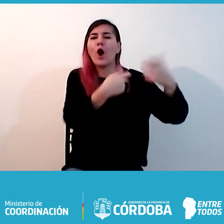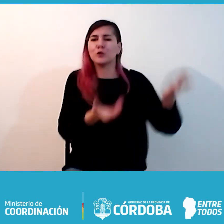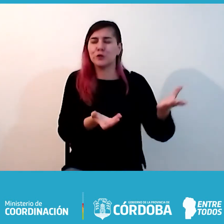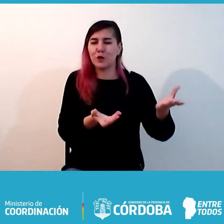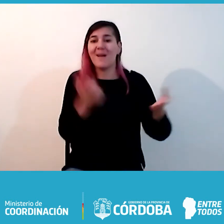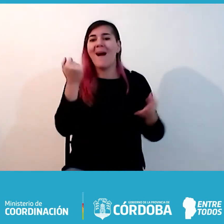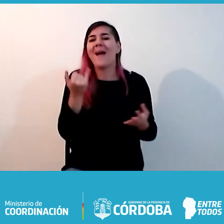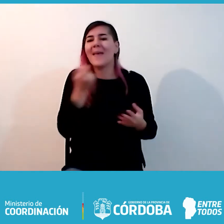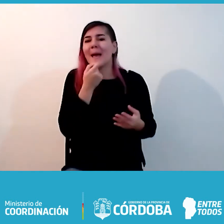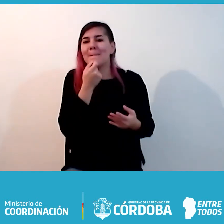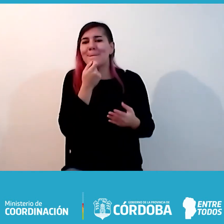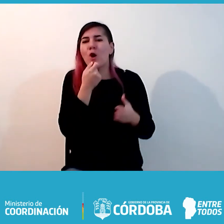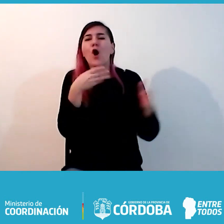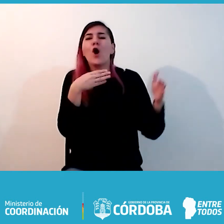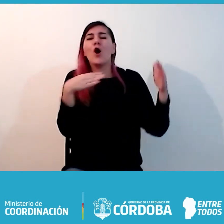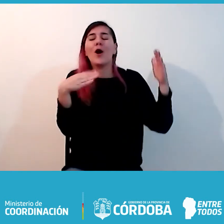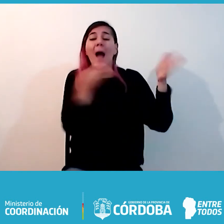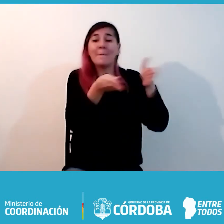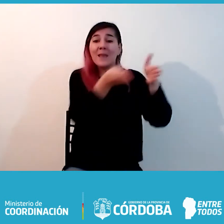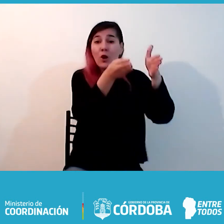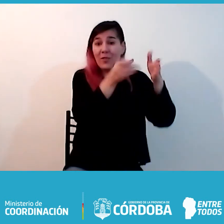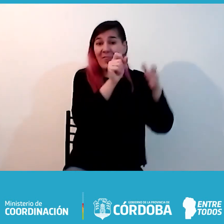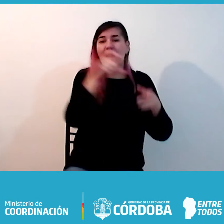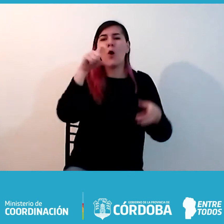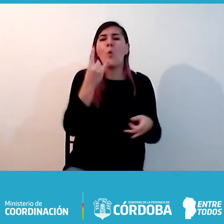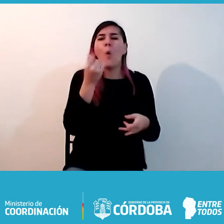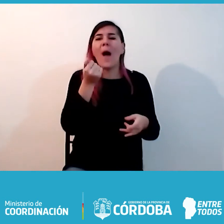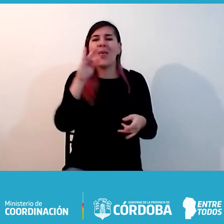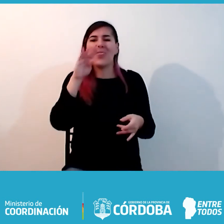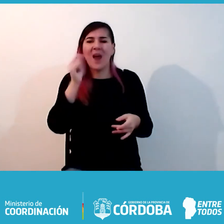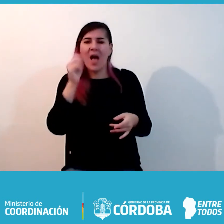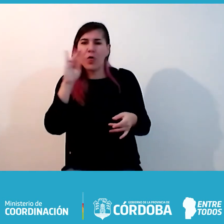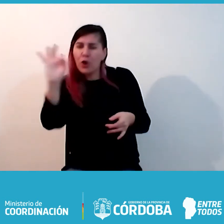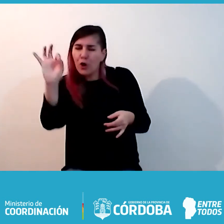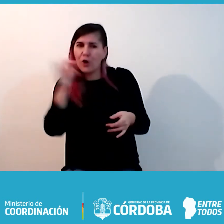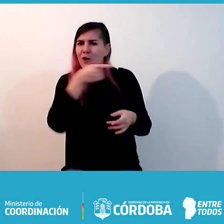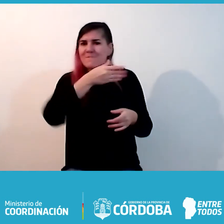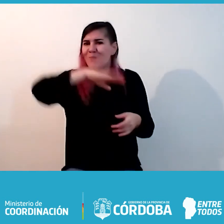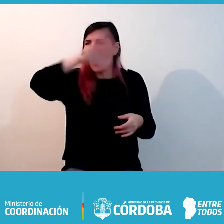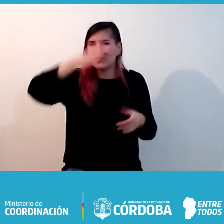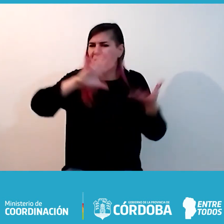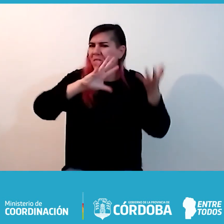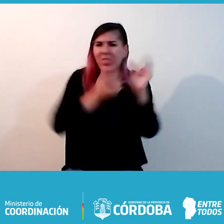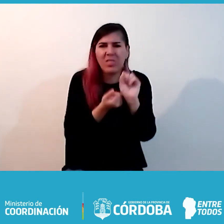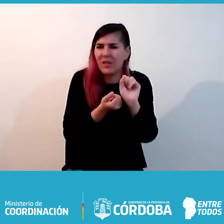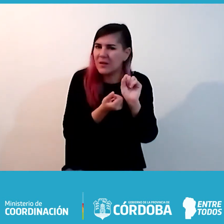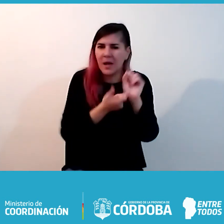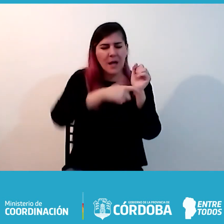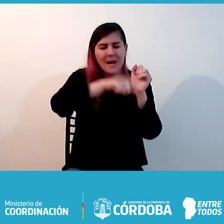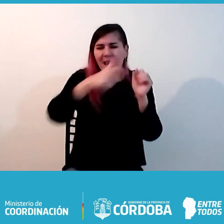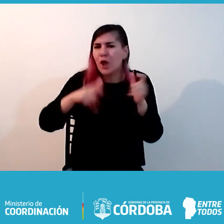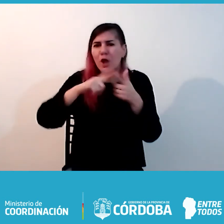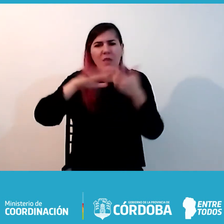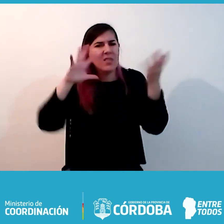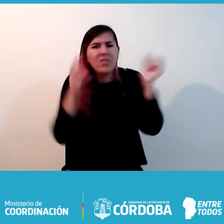un ejemplo del Camino del Cuadrado. Toda la montaña demolida, nunca se han podido integrar al monte. Ha sido un desastre la cuenca del río, un desastre